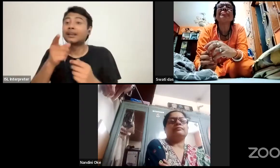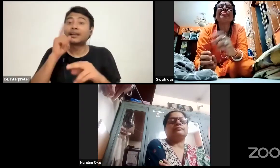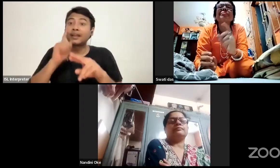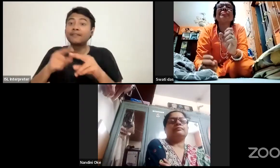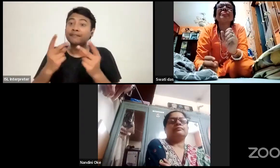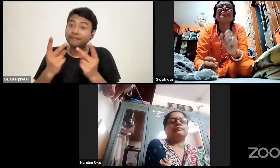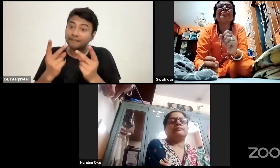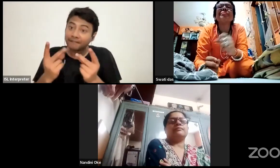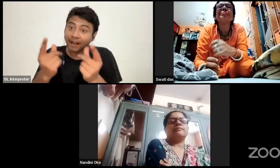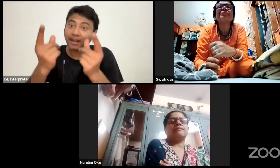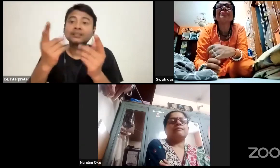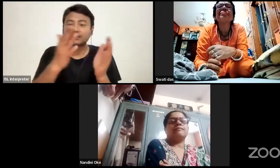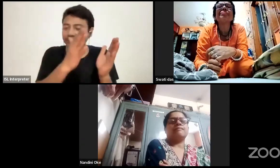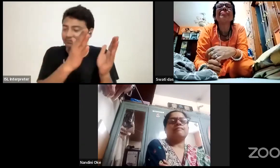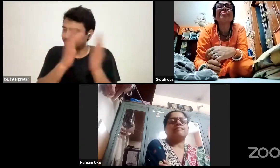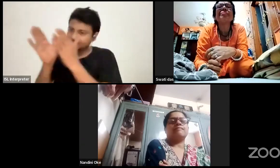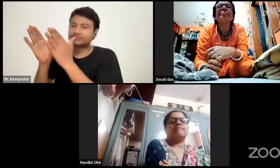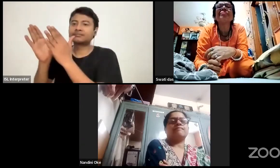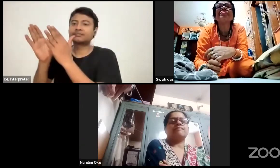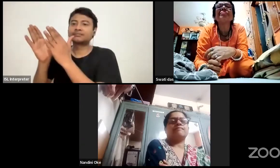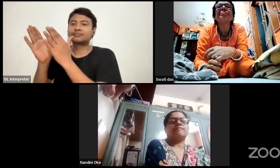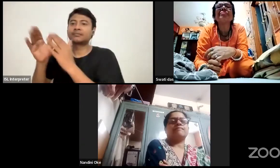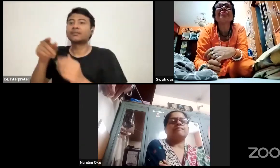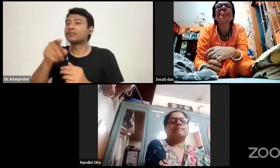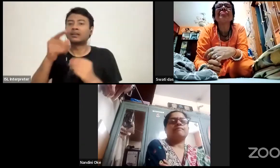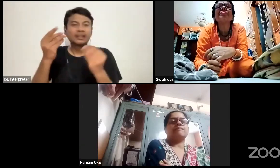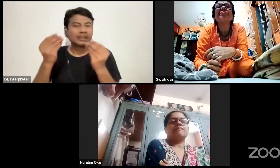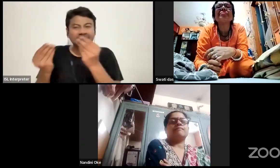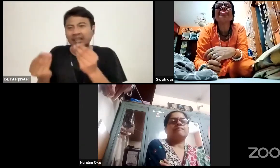तब भी एट लास्ट तो कृष्ण के पास जाके ही शांति मिलेगी।